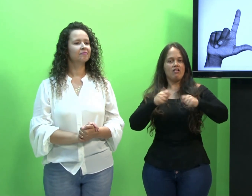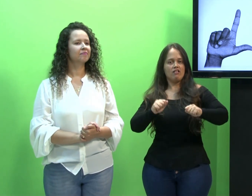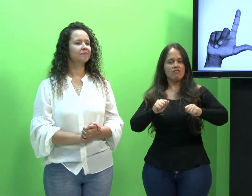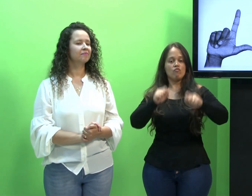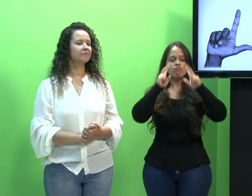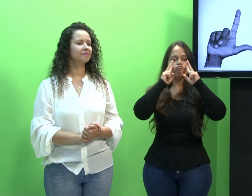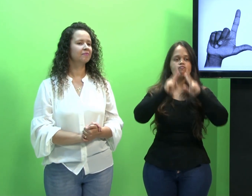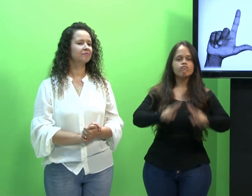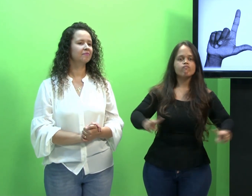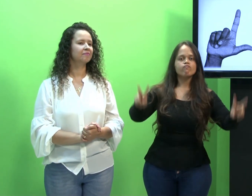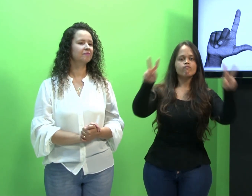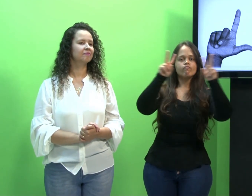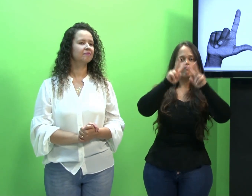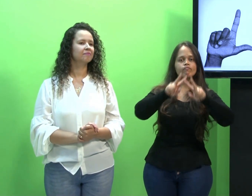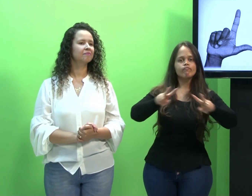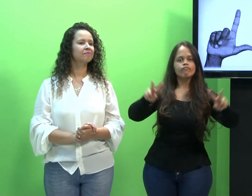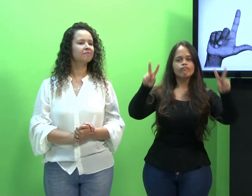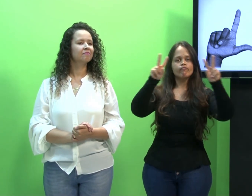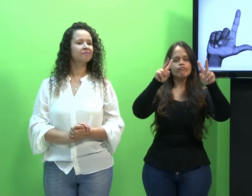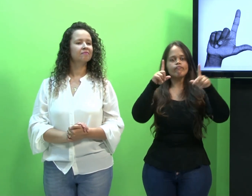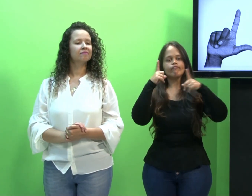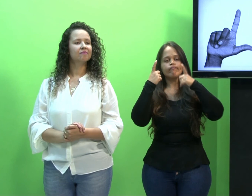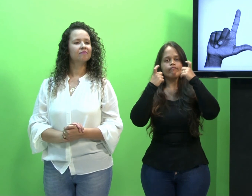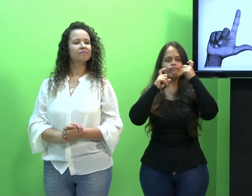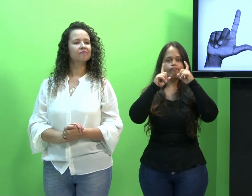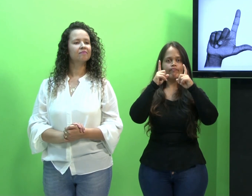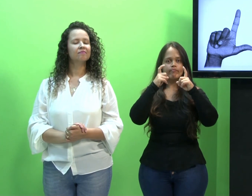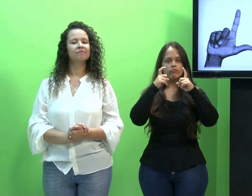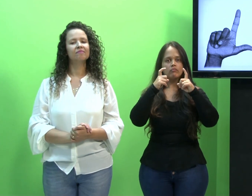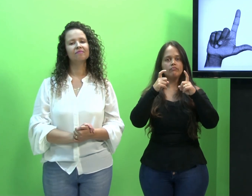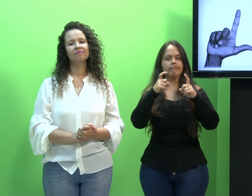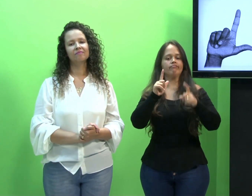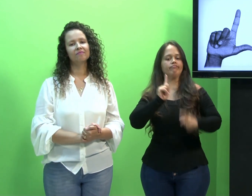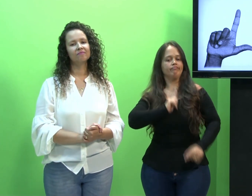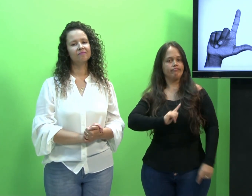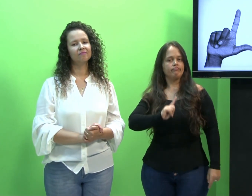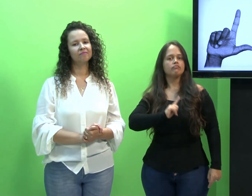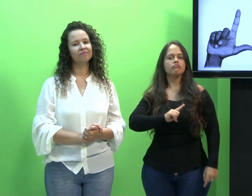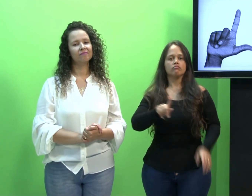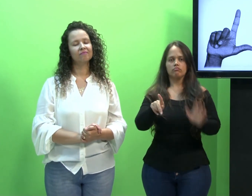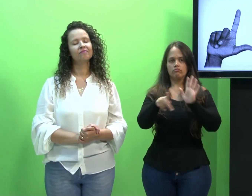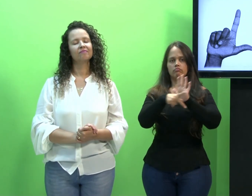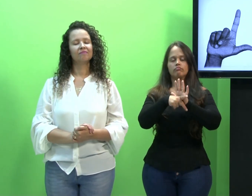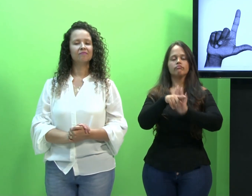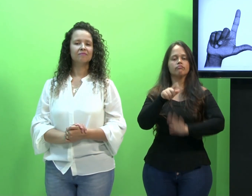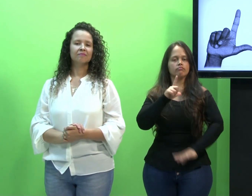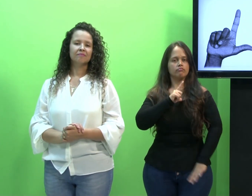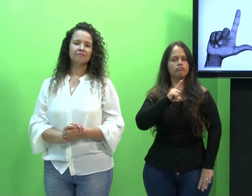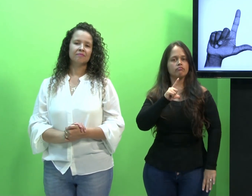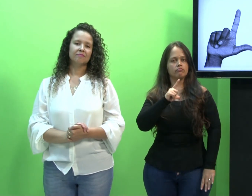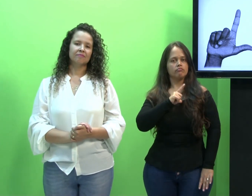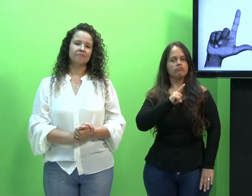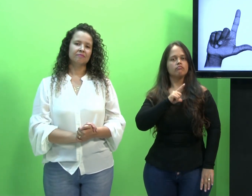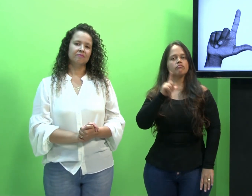natureza visual-motora, com estrutura gramatical própria, constitui um